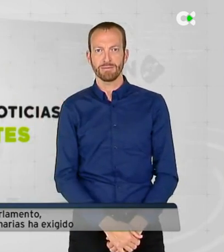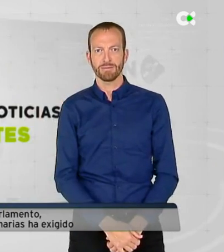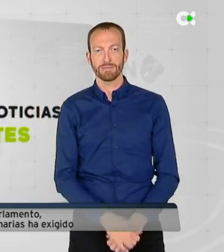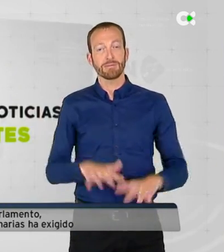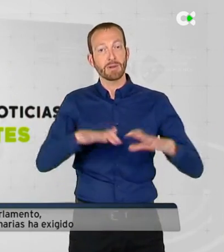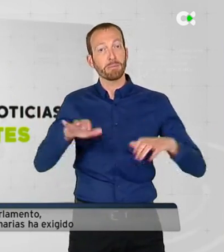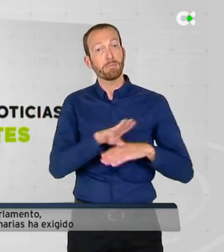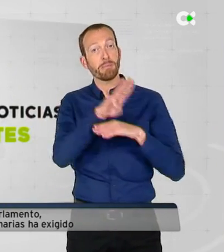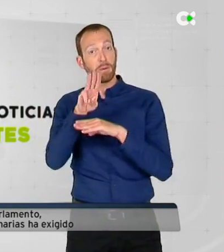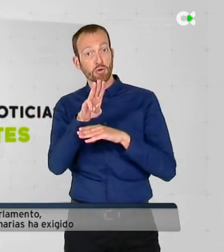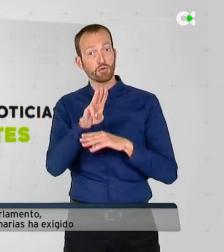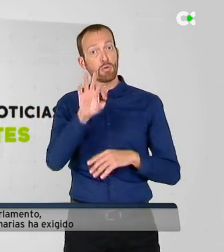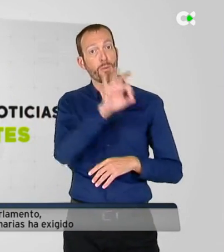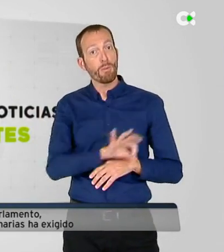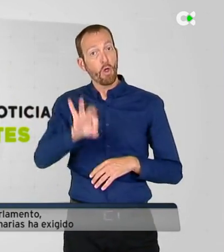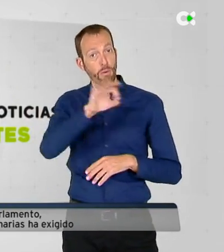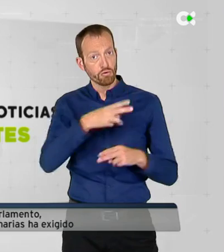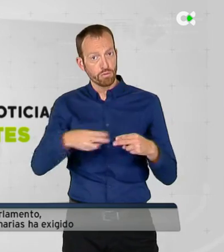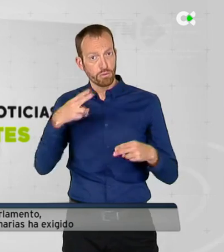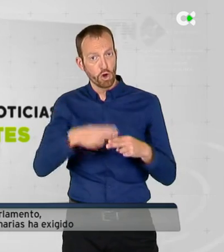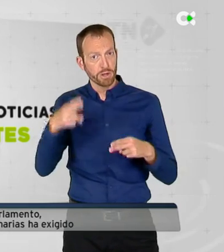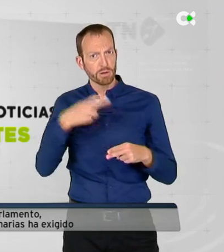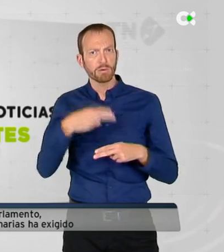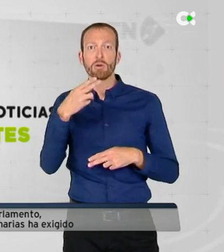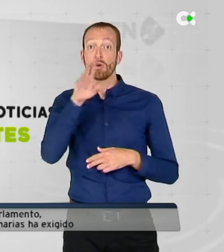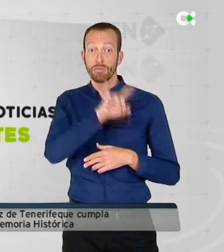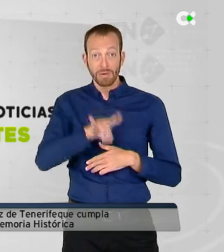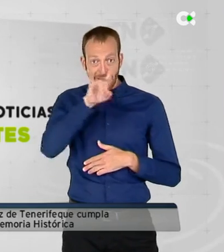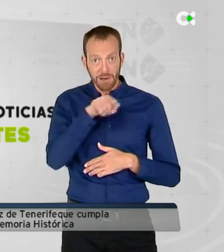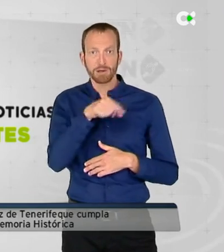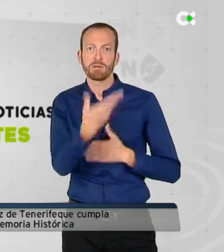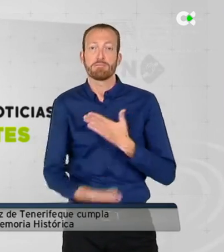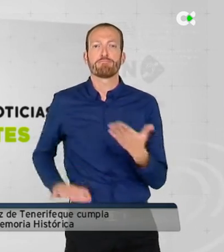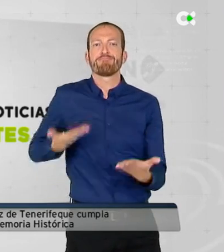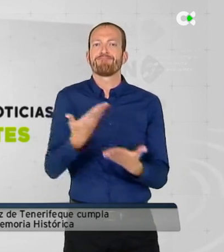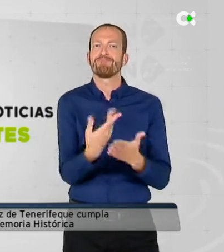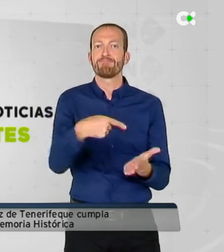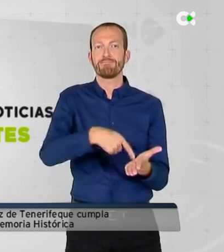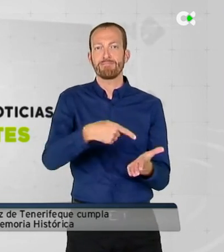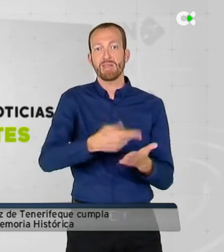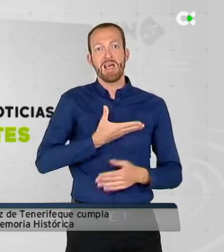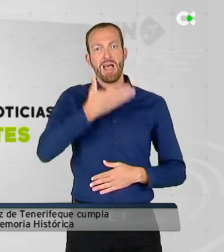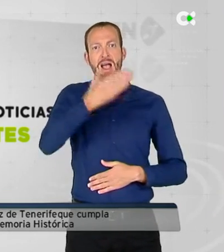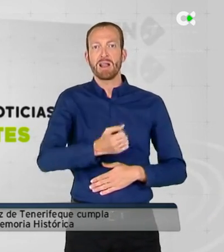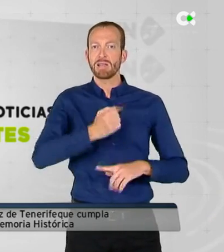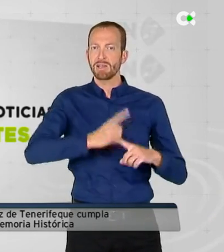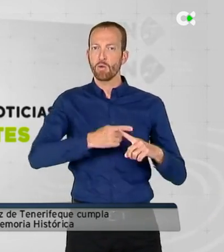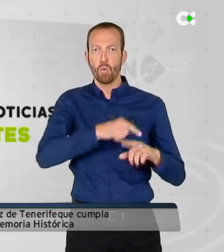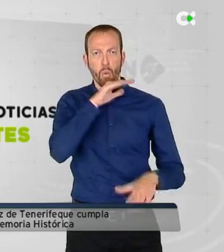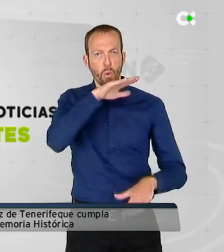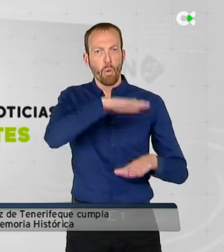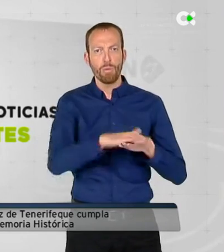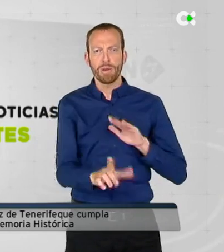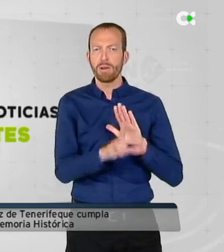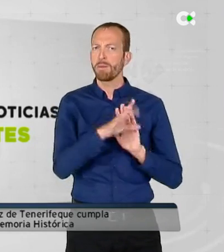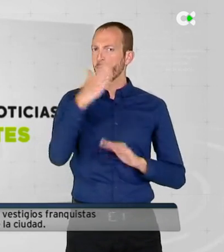En el Parlamento Canario, Sí Podemos Canarias ha exigido al alcalde de Santa Cruz de Tenerife que cumpla con la